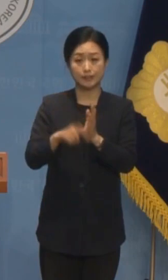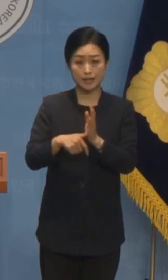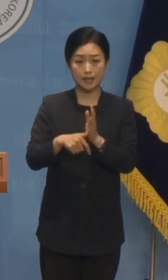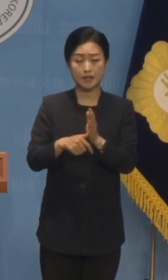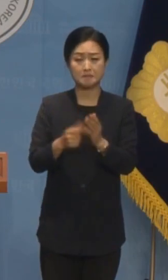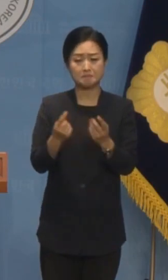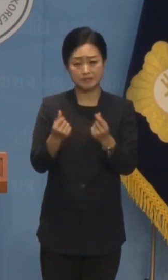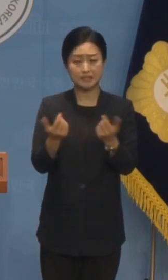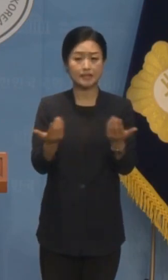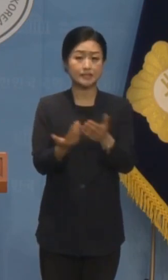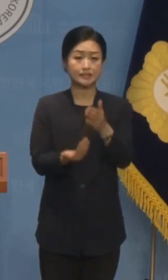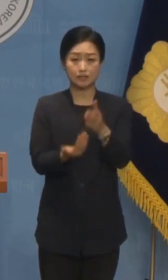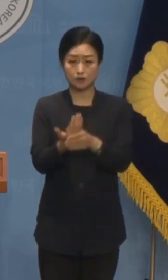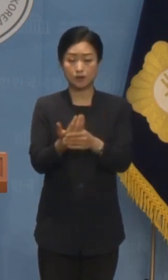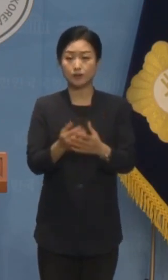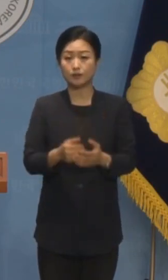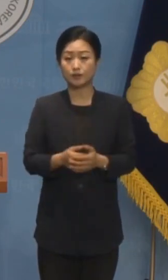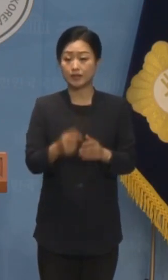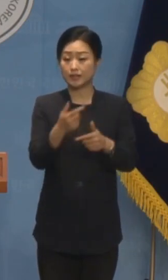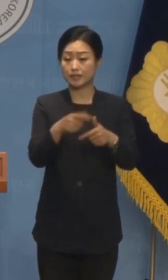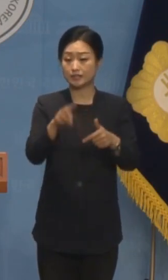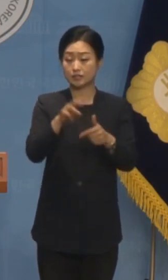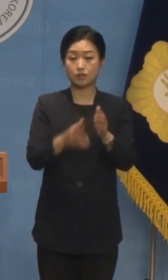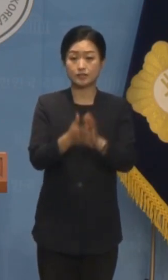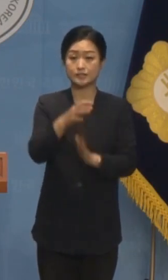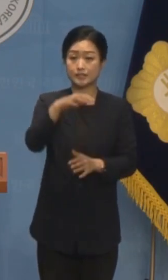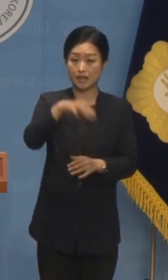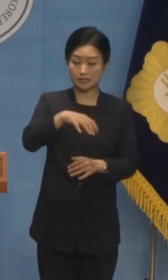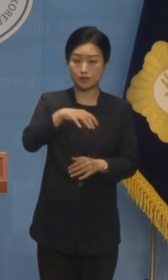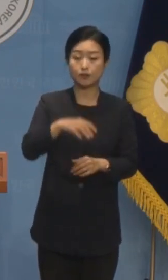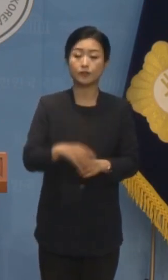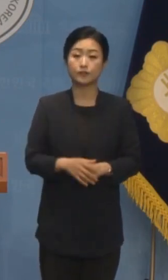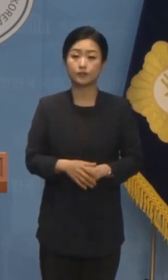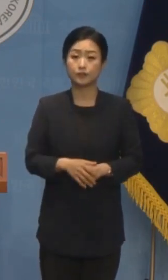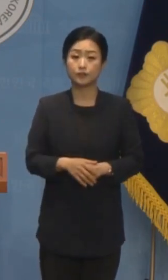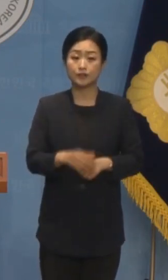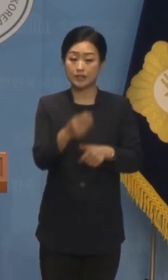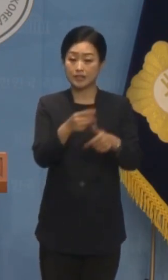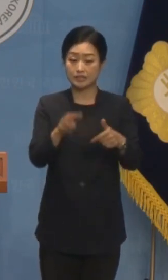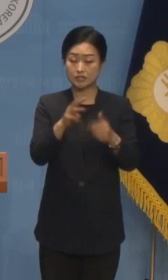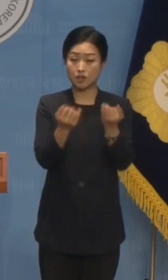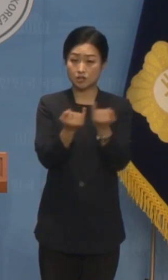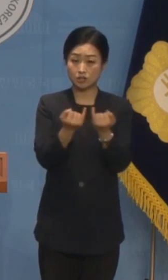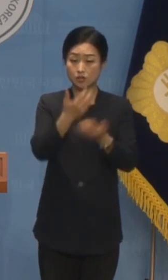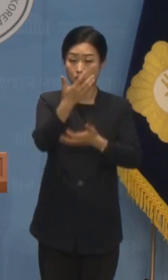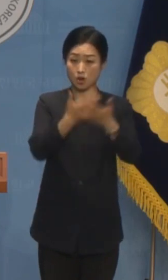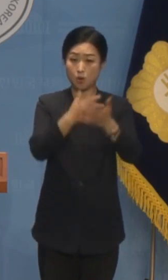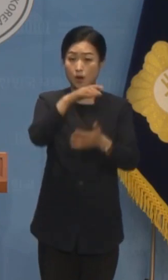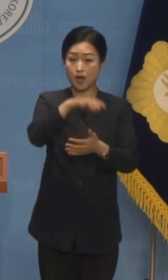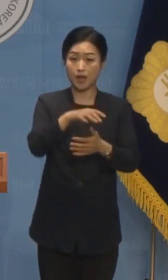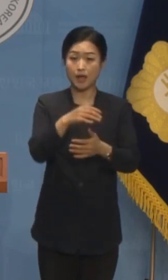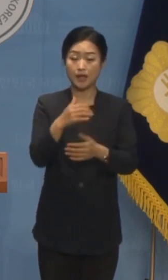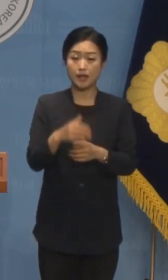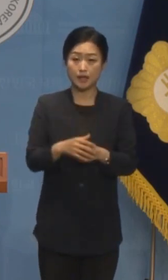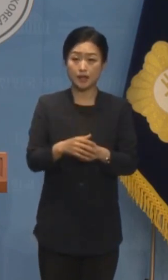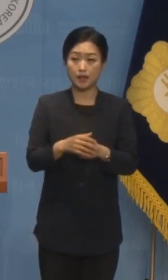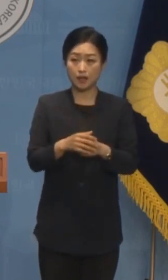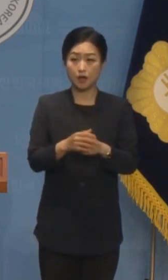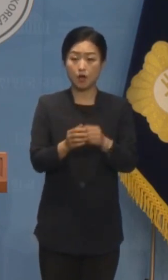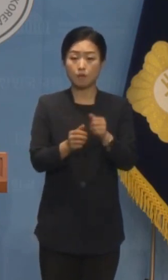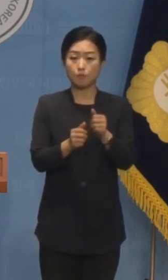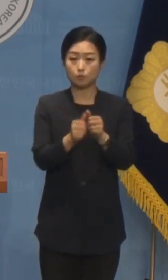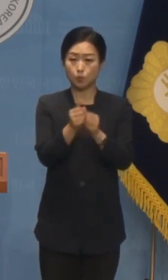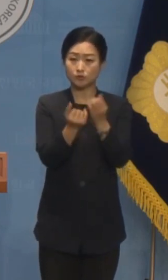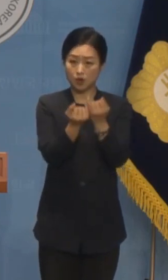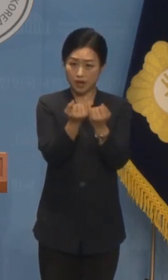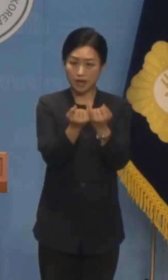일이 있었습니다. 인천시에서 마찬가지로 인천 여성영화제에 동성애를 다루는 작품을